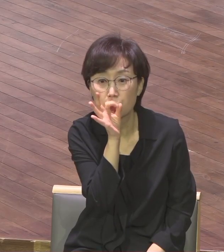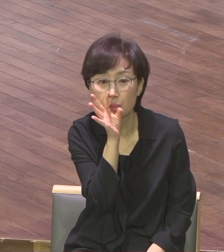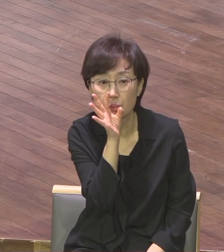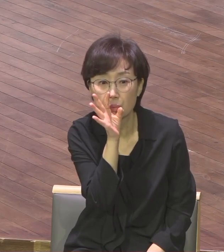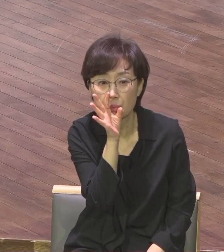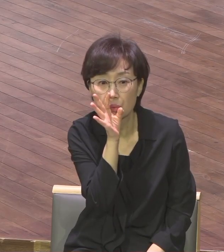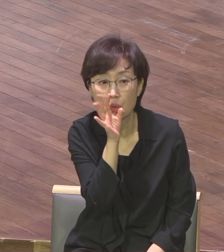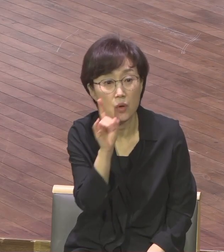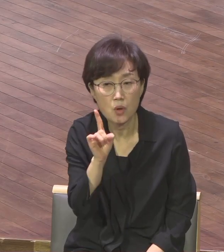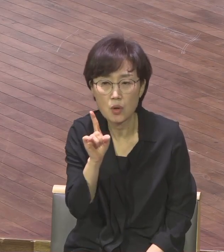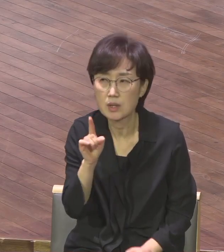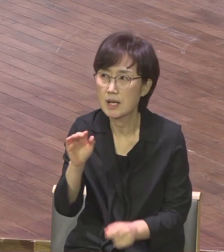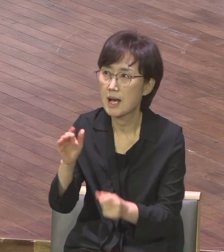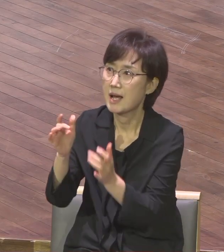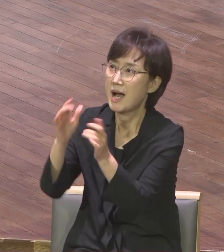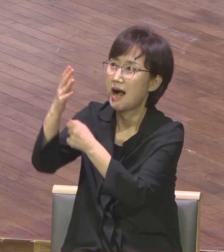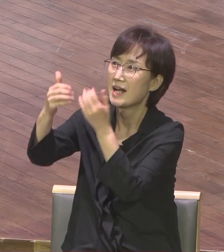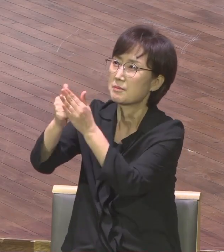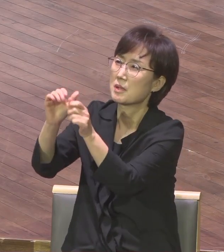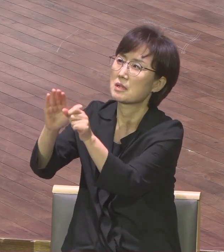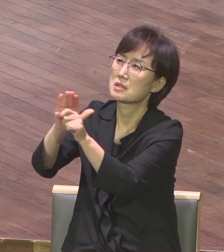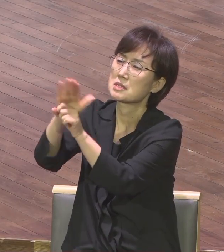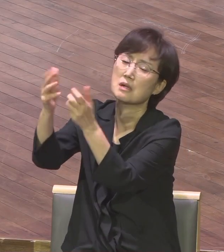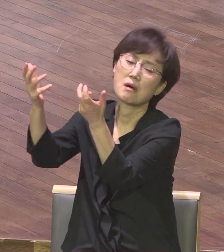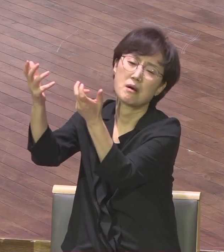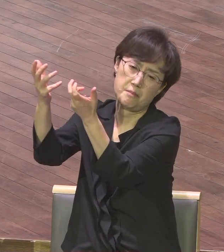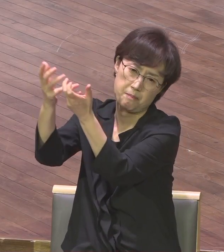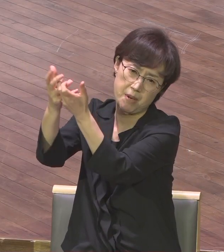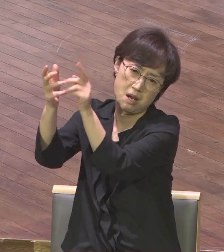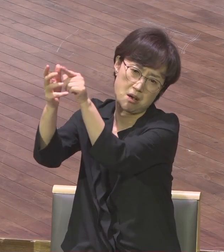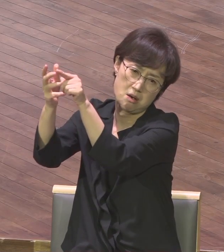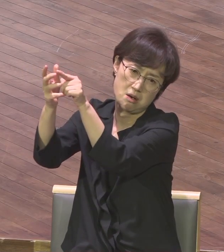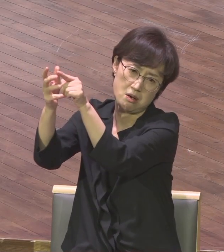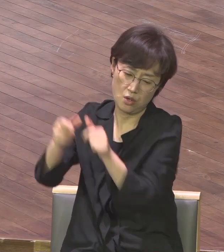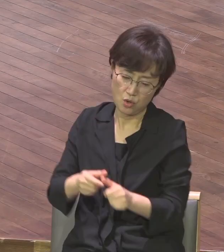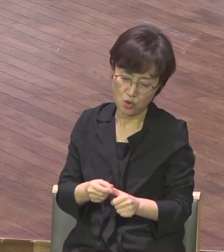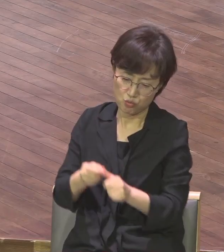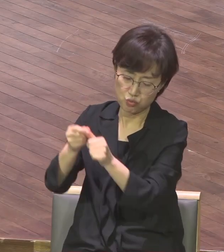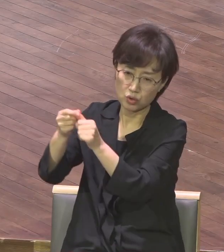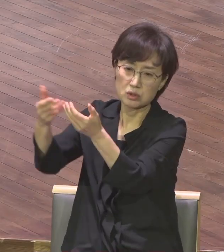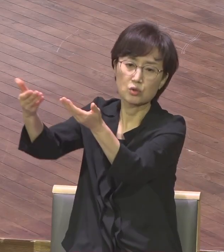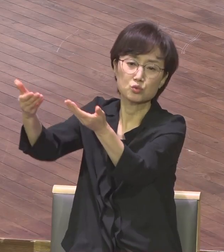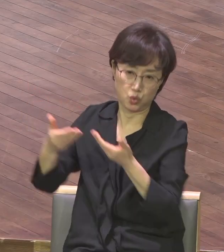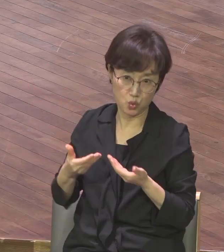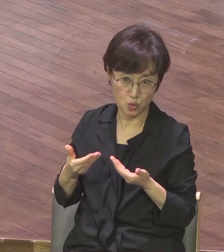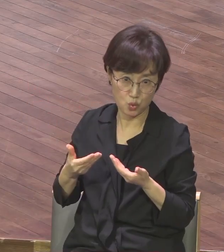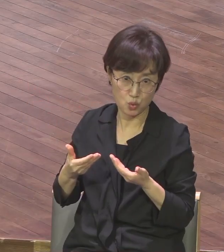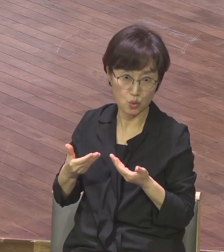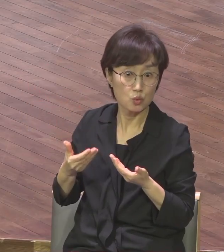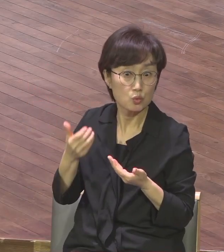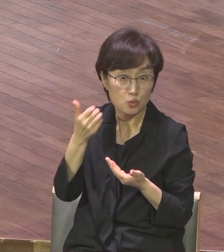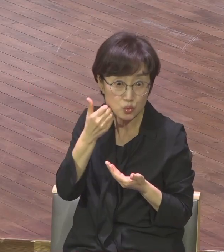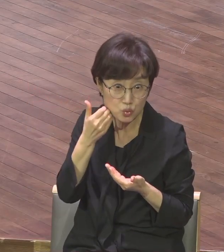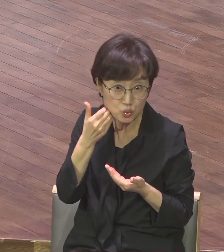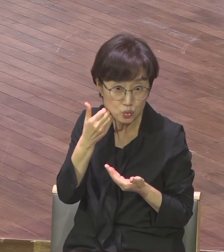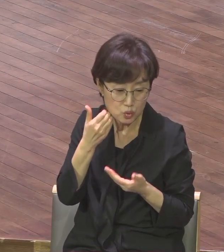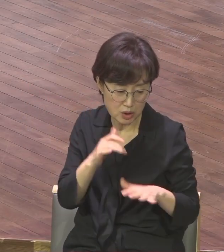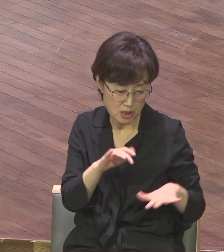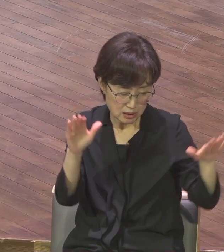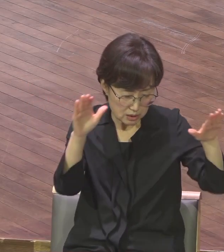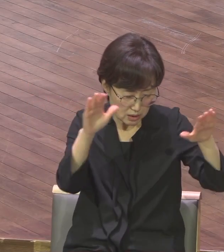사랑과 긍휼이 풍성하신 하나님께서 그 길을 여셨는데 이 어두움의